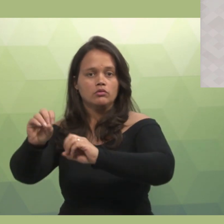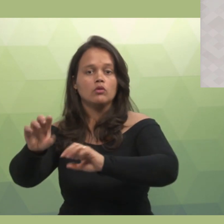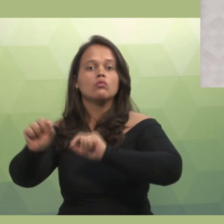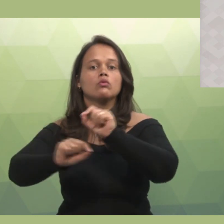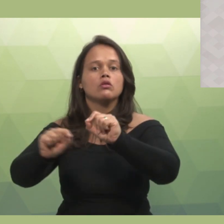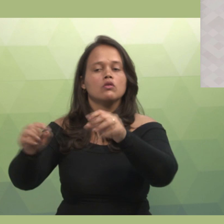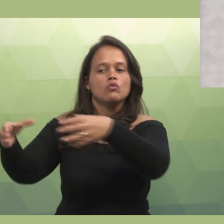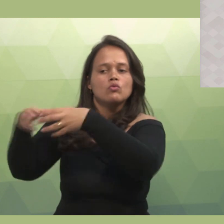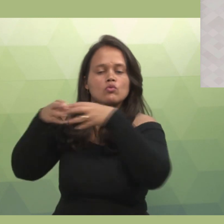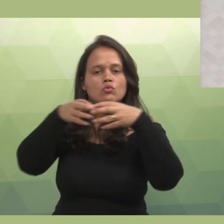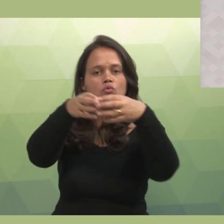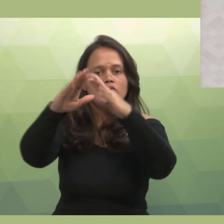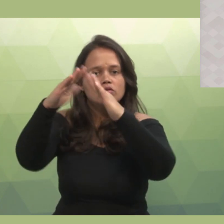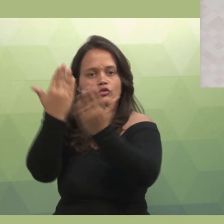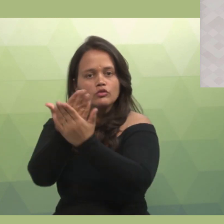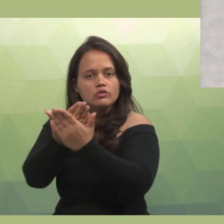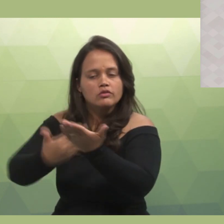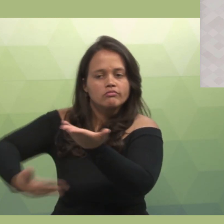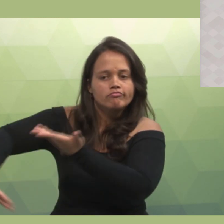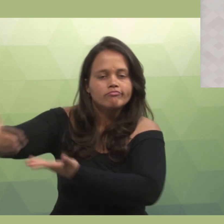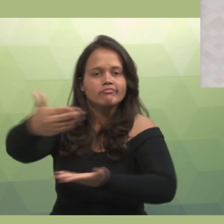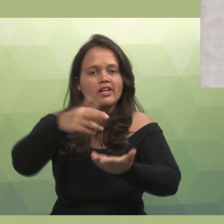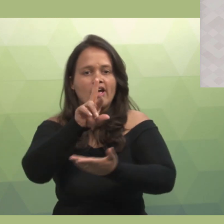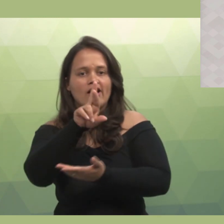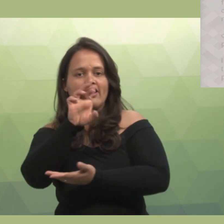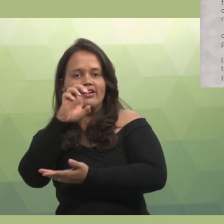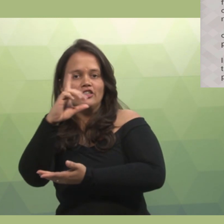de instituições de ensino.